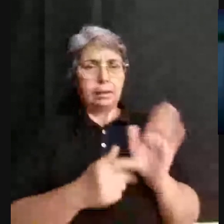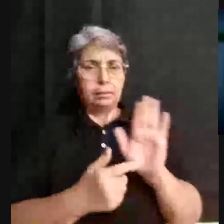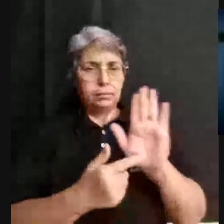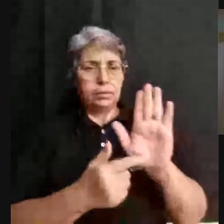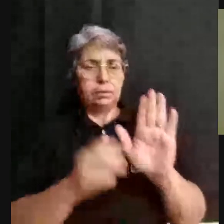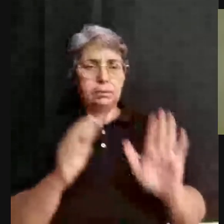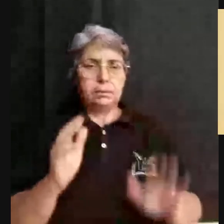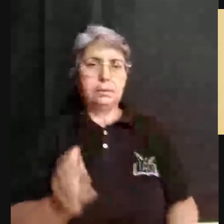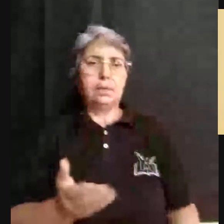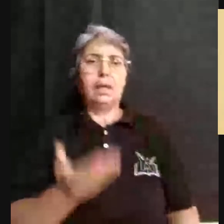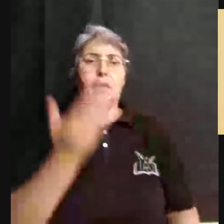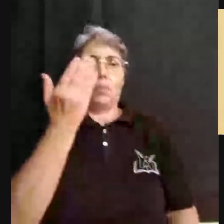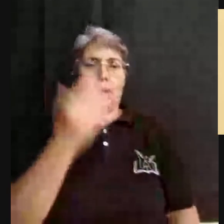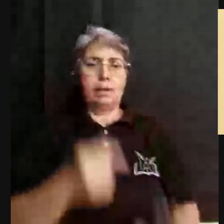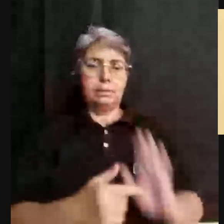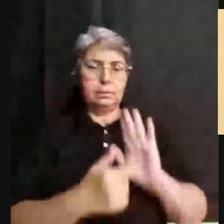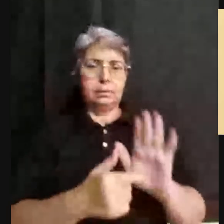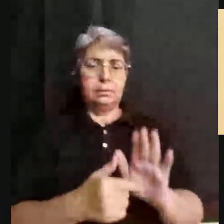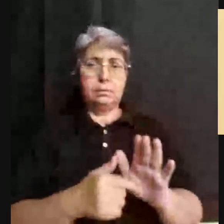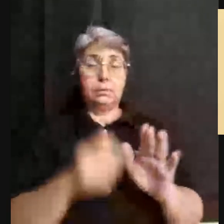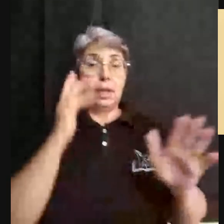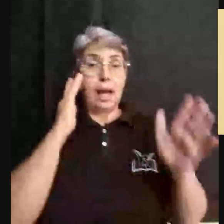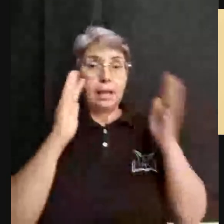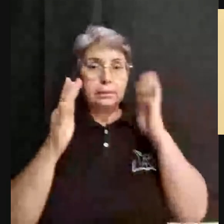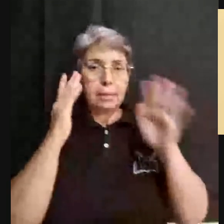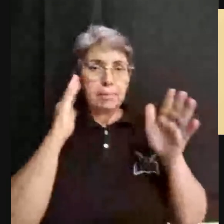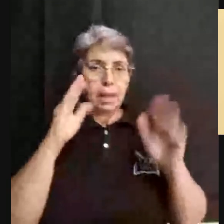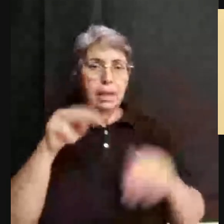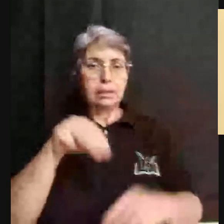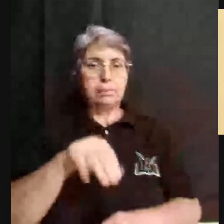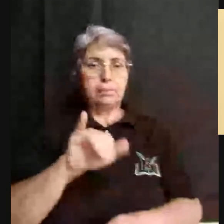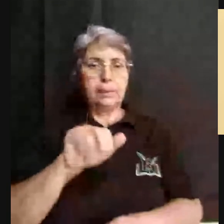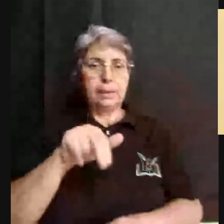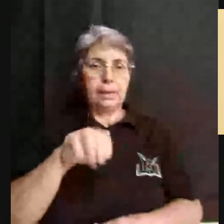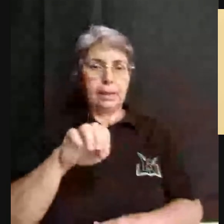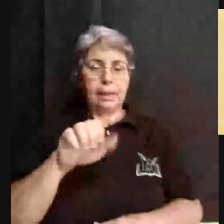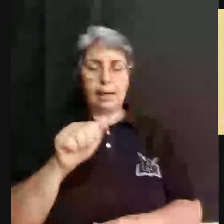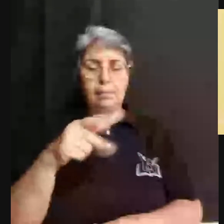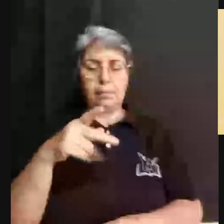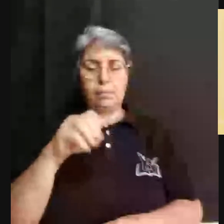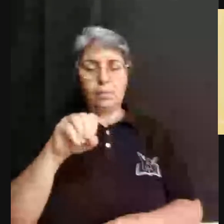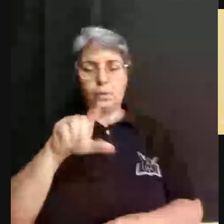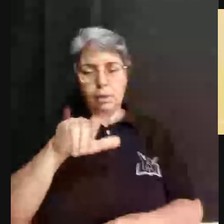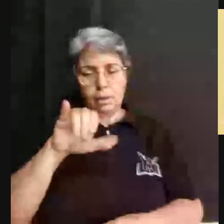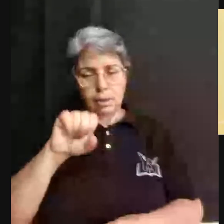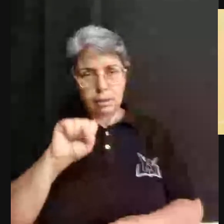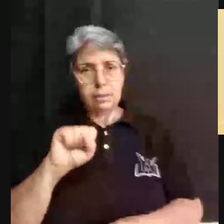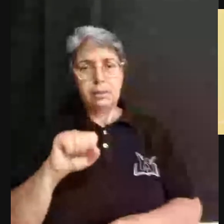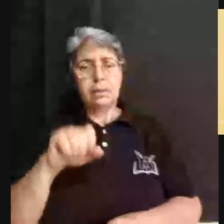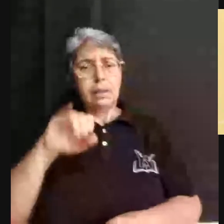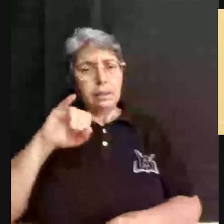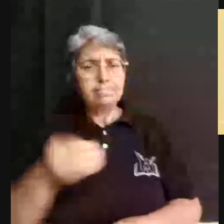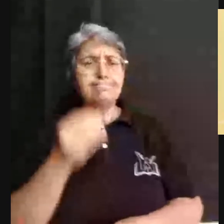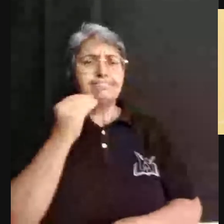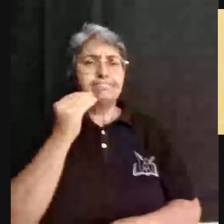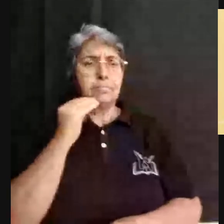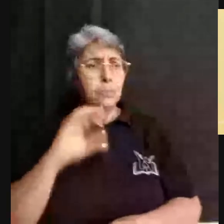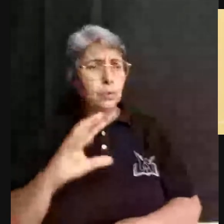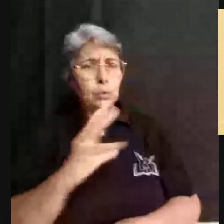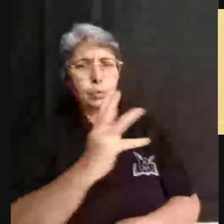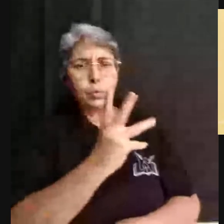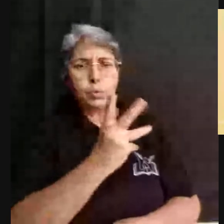assim: a Assembleia de Minneapolis foi a oportunidade áurea para todos os presentes humilharem seus corações perante